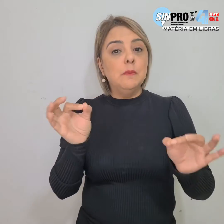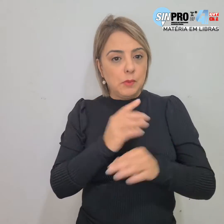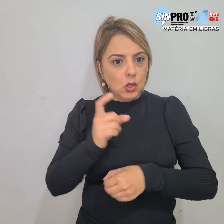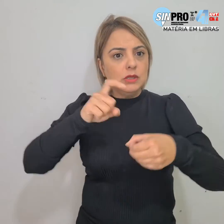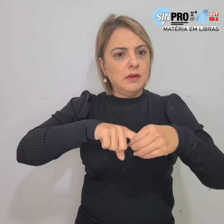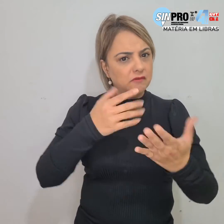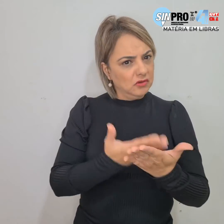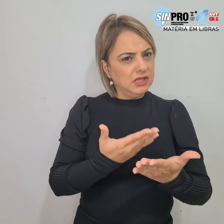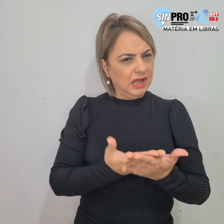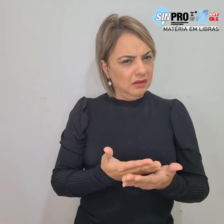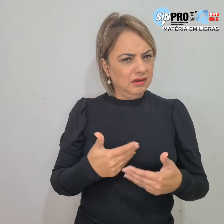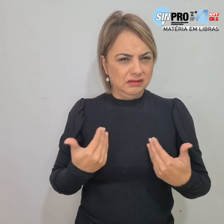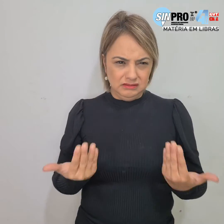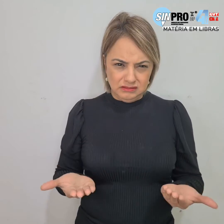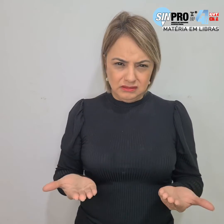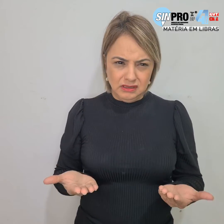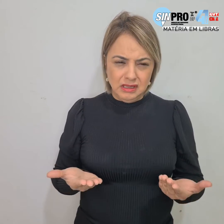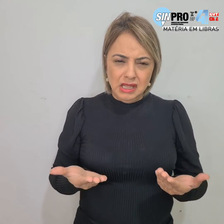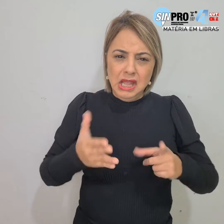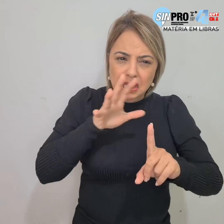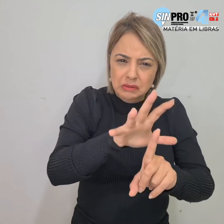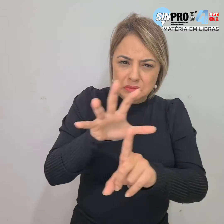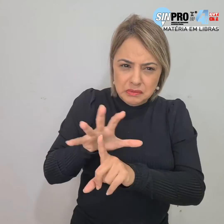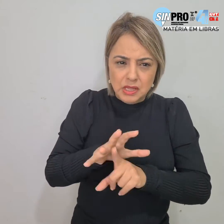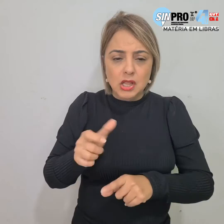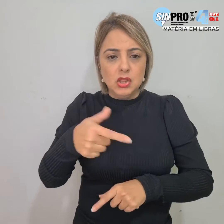Expõe ao novamente questionar a narrativa do Cinep Rio.